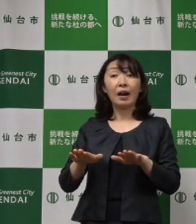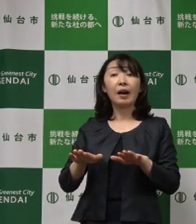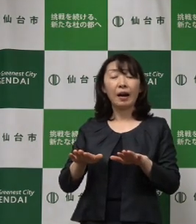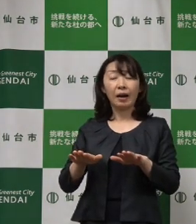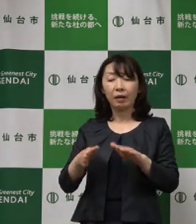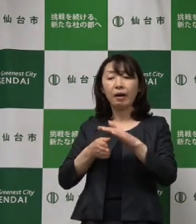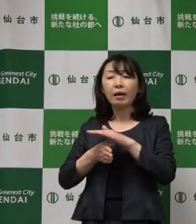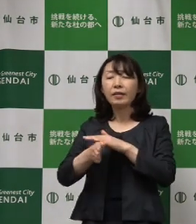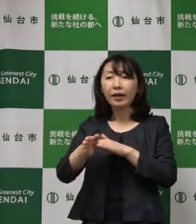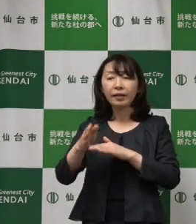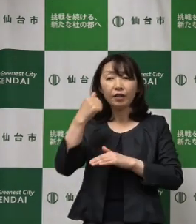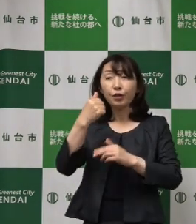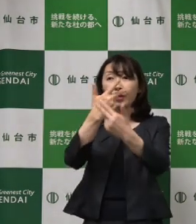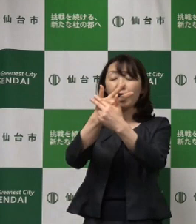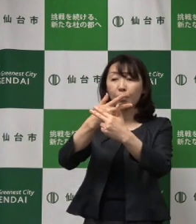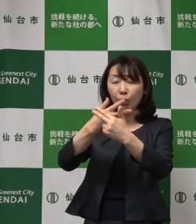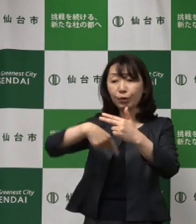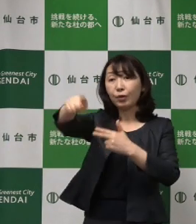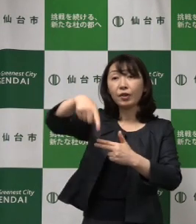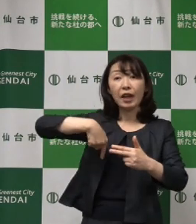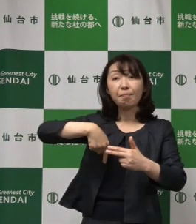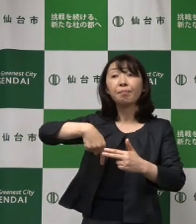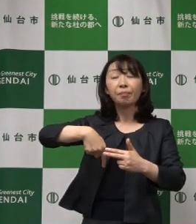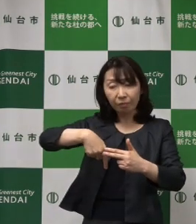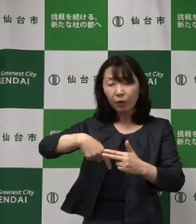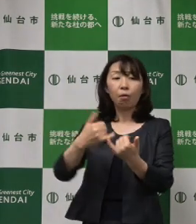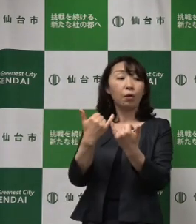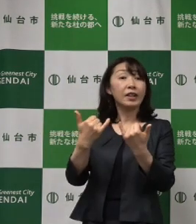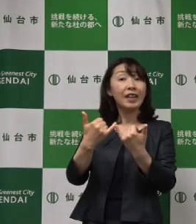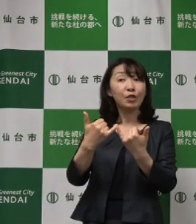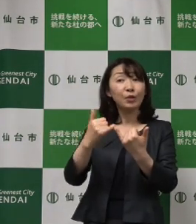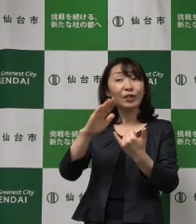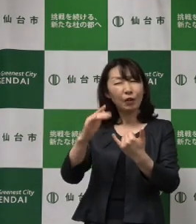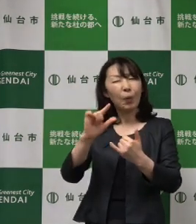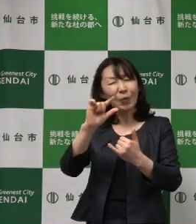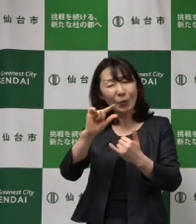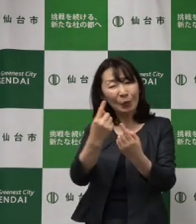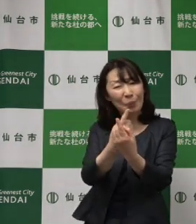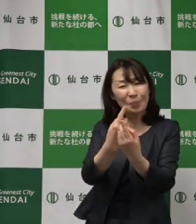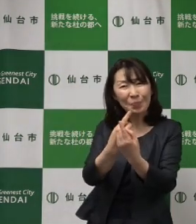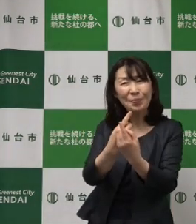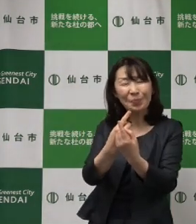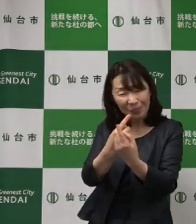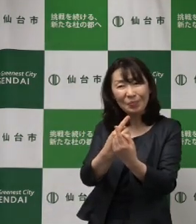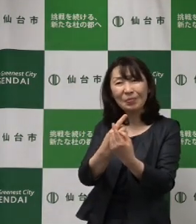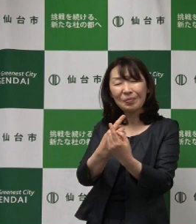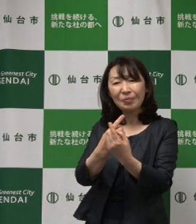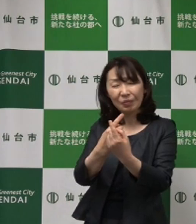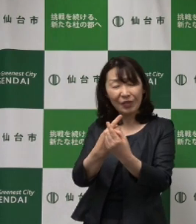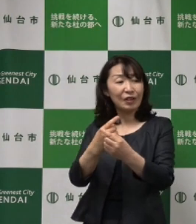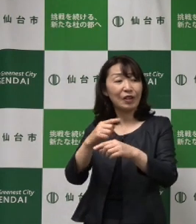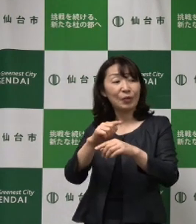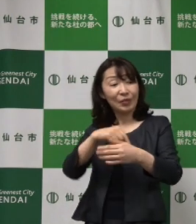地下鉄南北線車両と似ていて、それを少し進化させたというコンセプトだそう